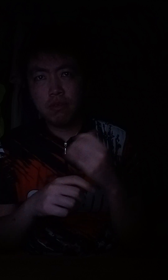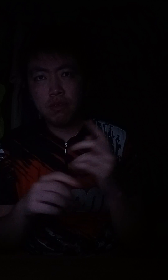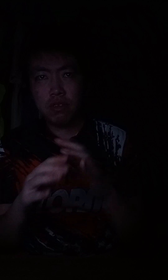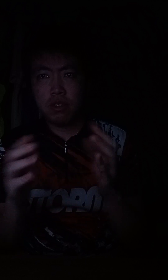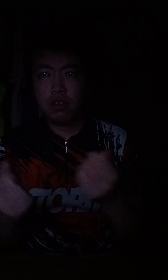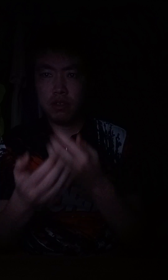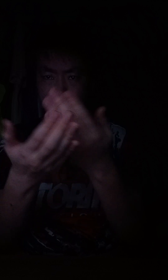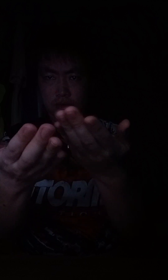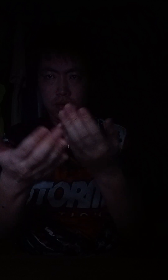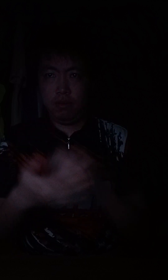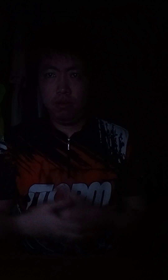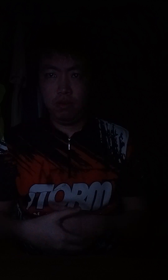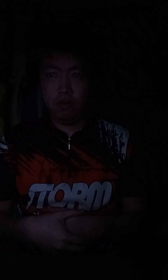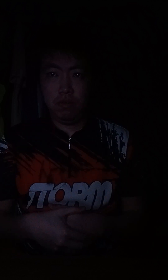기자.